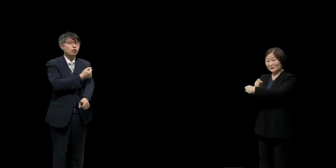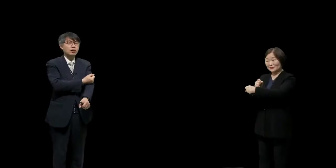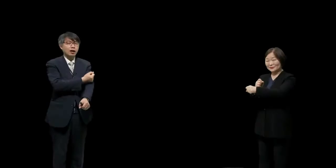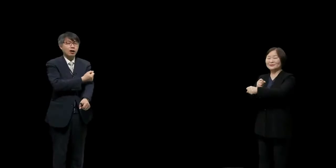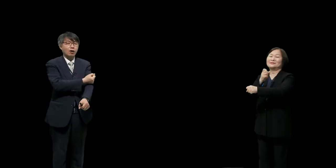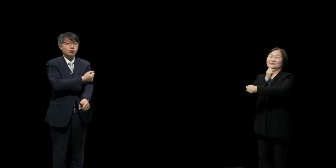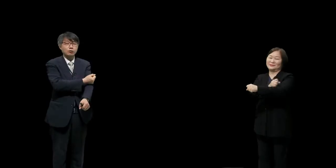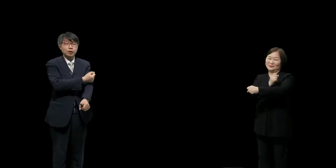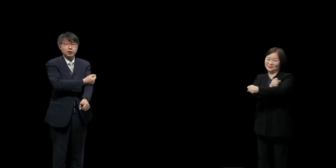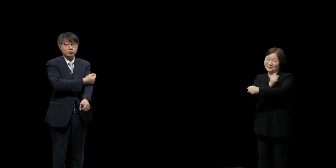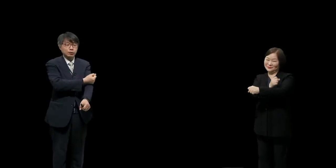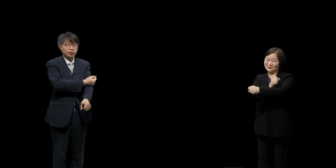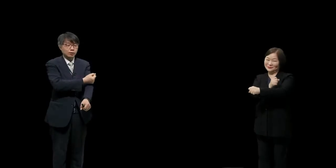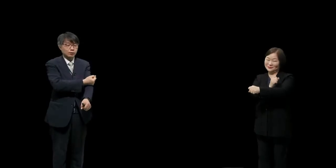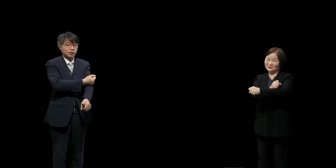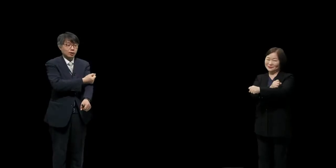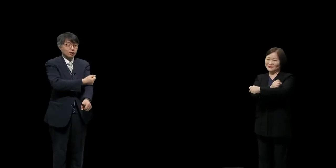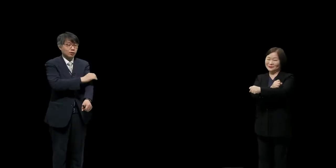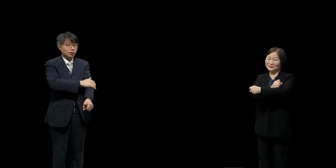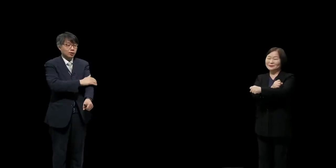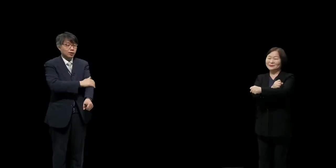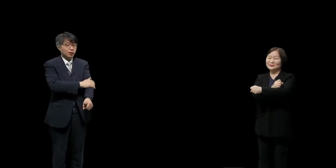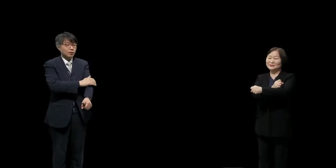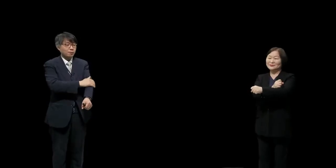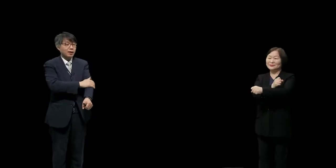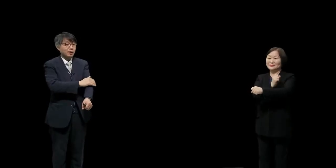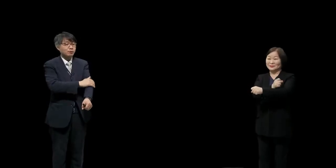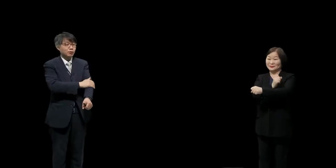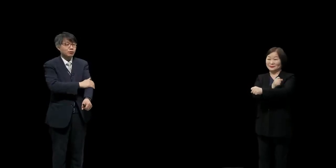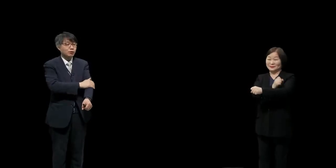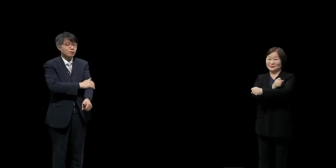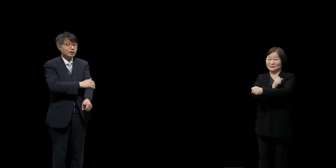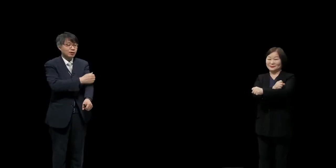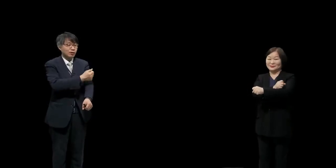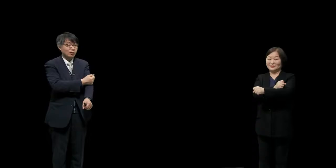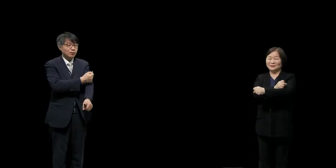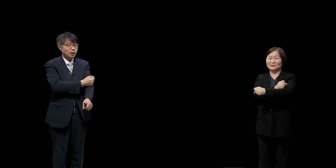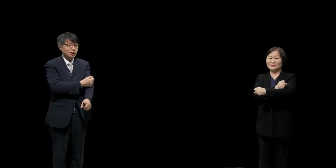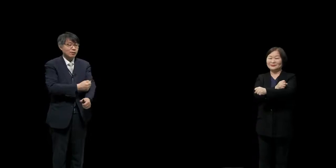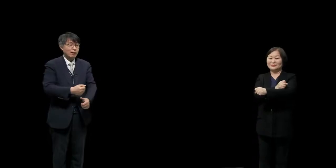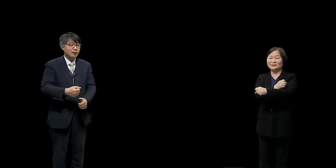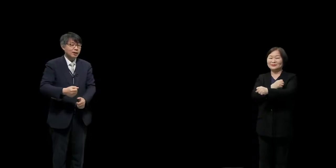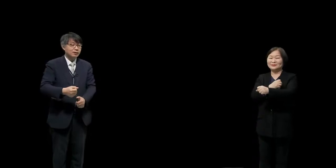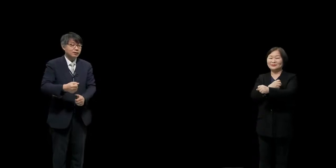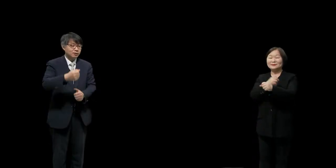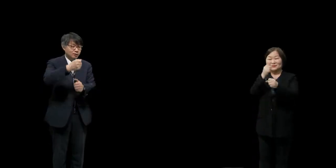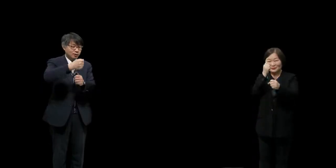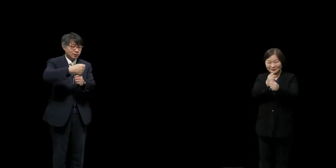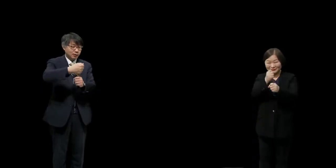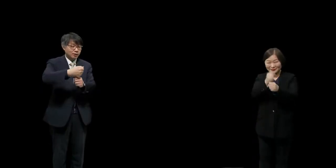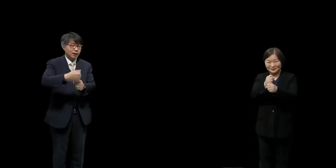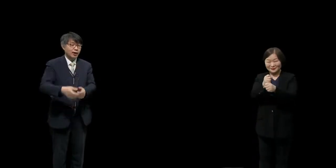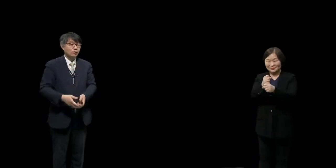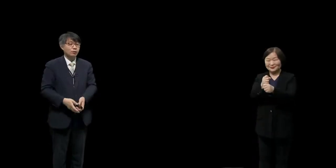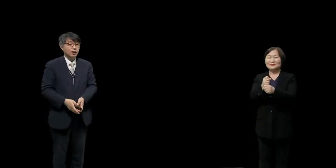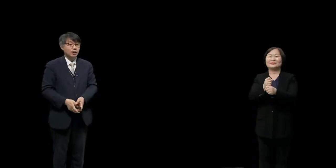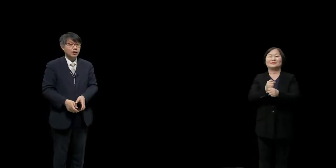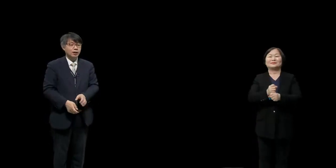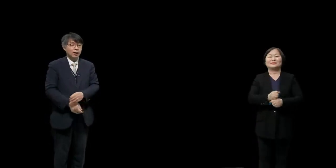수고하다. 어우 수고했다. 여기 이제 팔이 아프죠. 수어를 많이 사용하면. 그 다음에 만들다는 이제 만들다. 이렇게